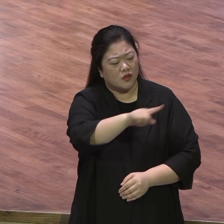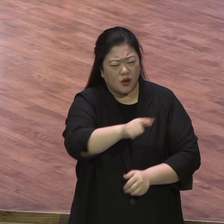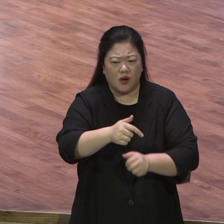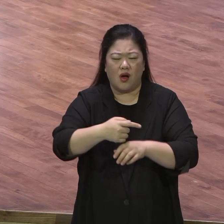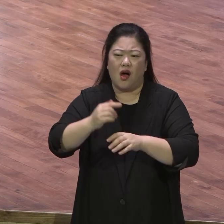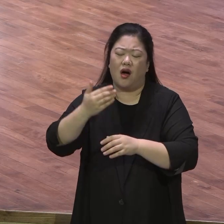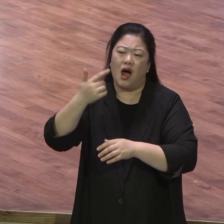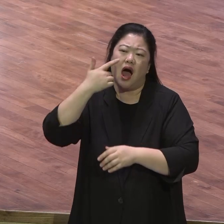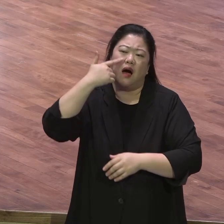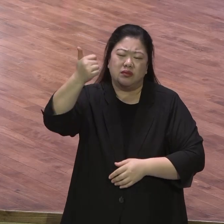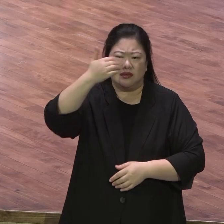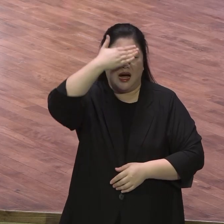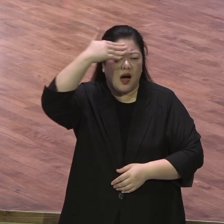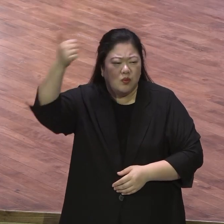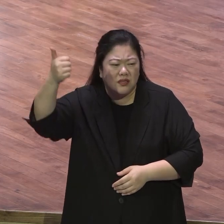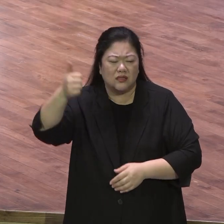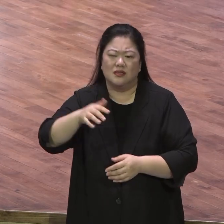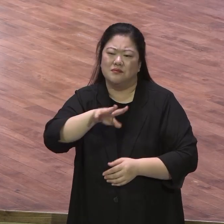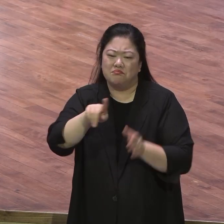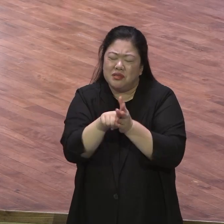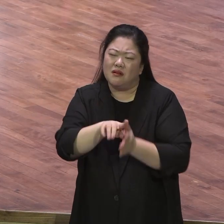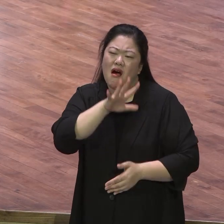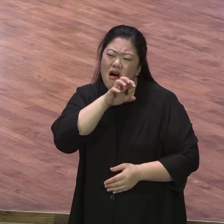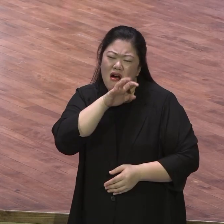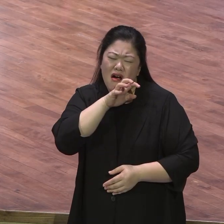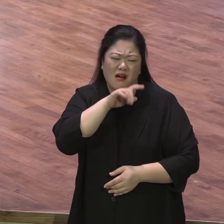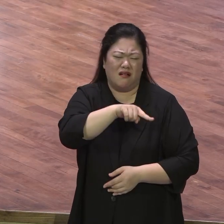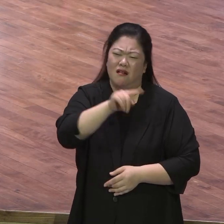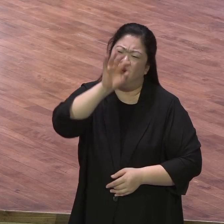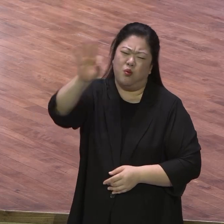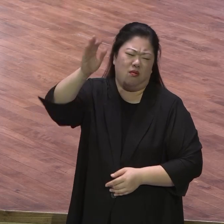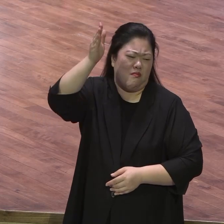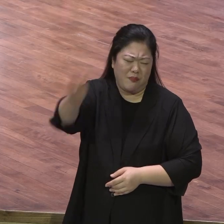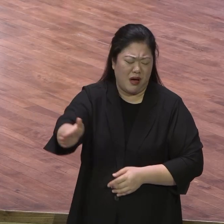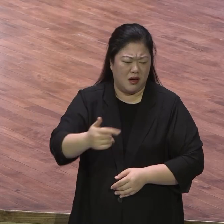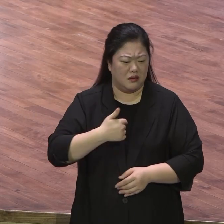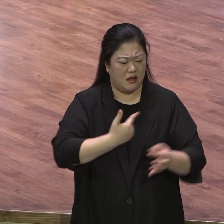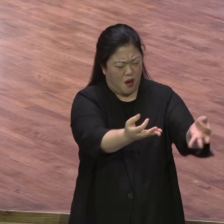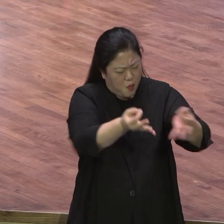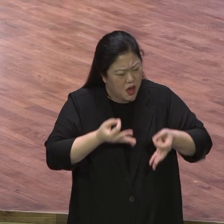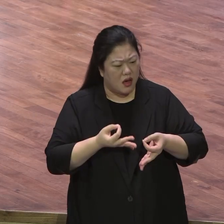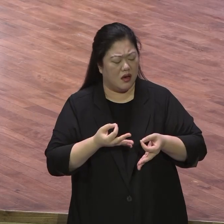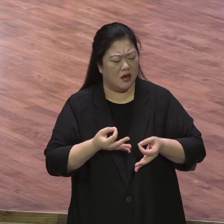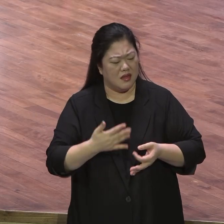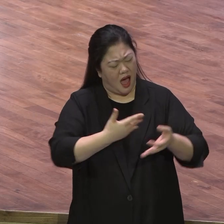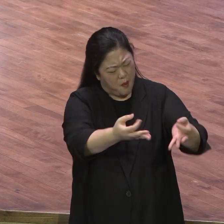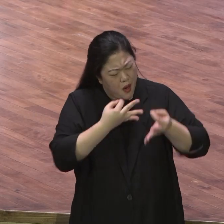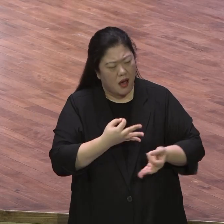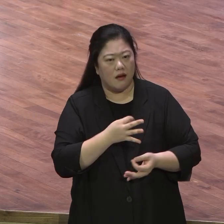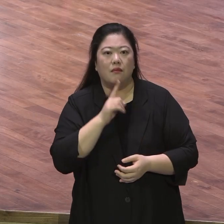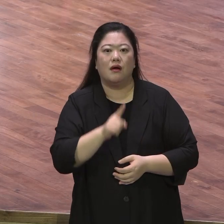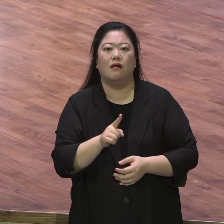온전히 이제는 말씀에 순종하는 삶을 살아라.